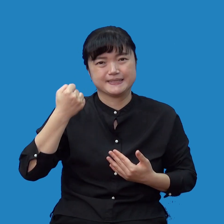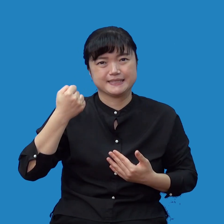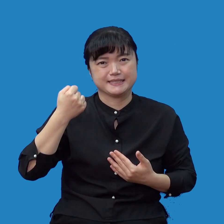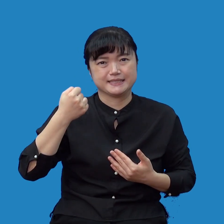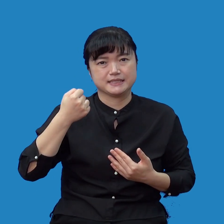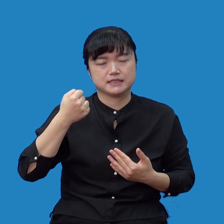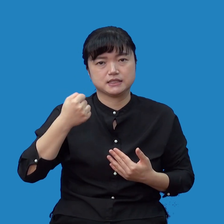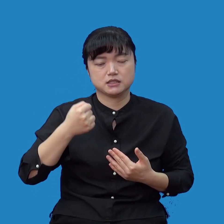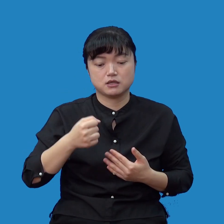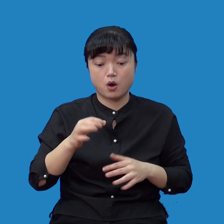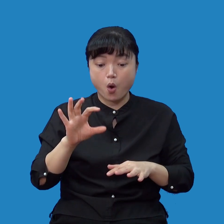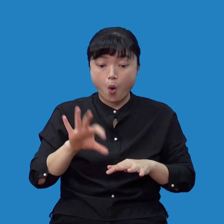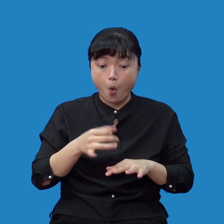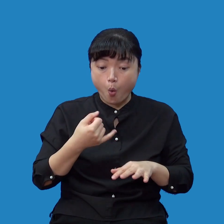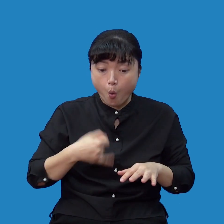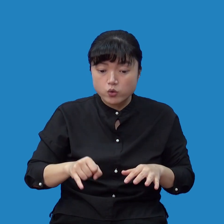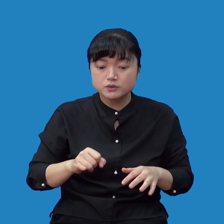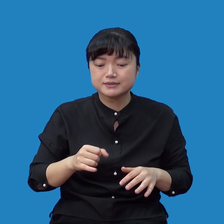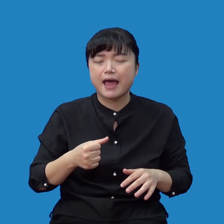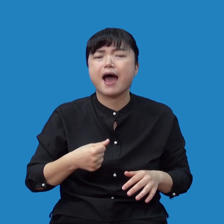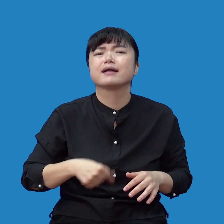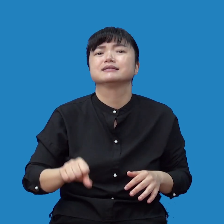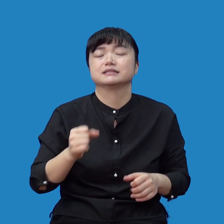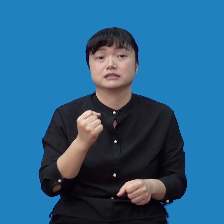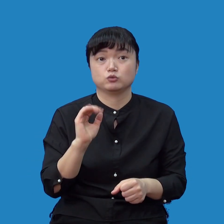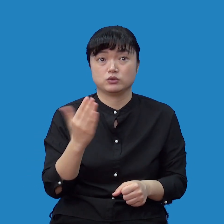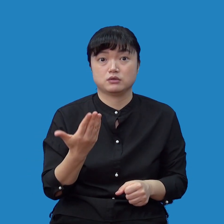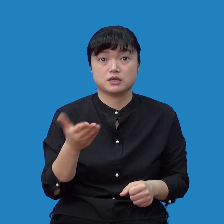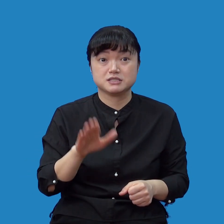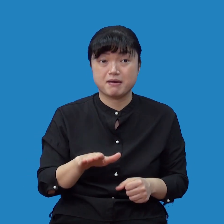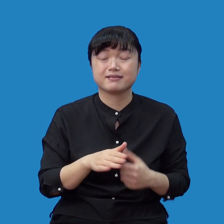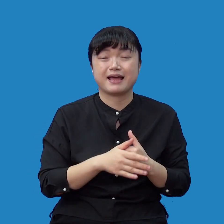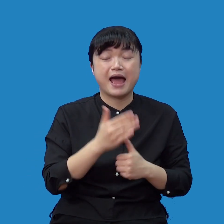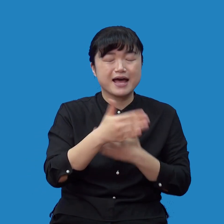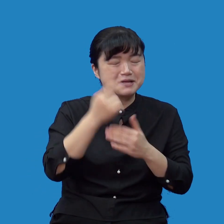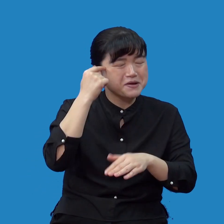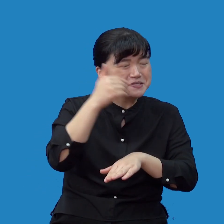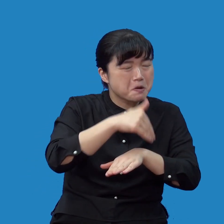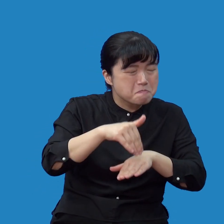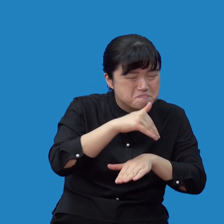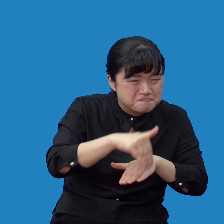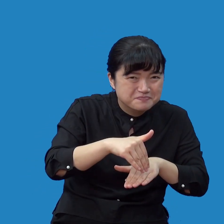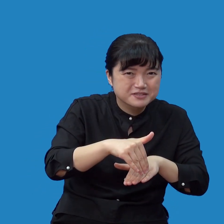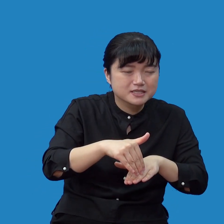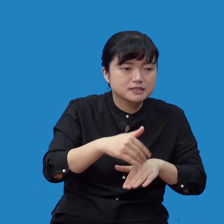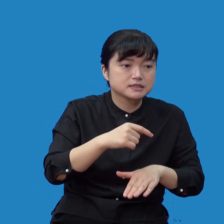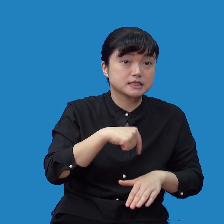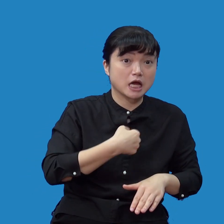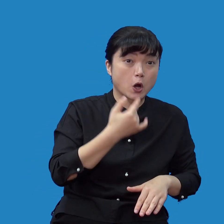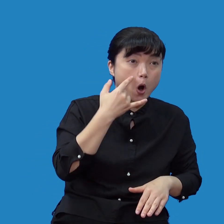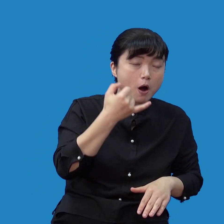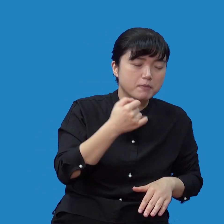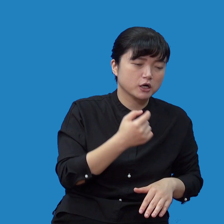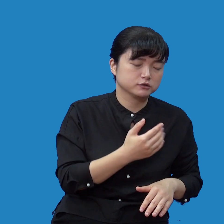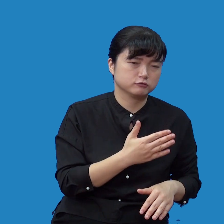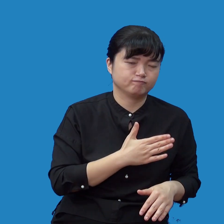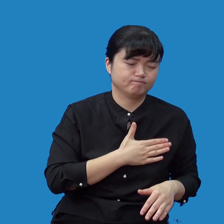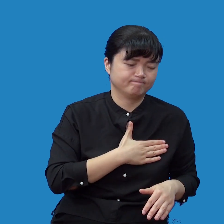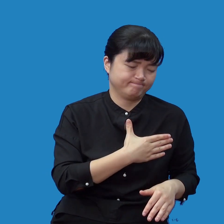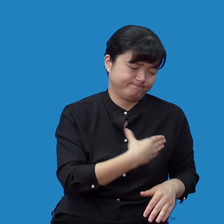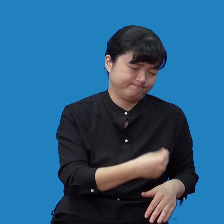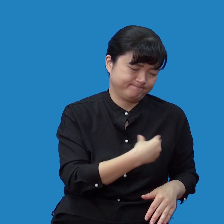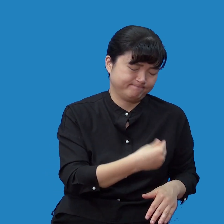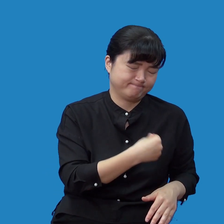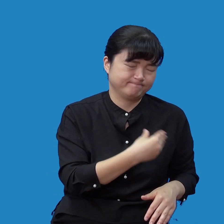공주의 아들이 됐지만 또 하나님의 그 섭리 속에서 결국 자기 어머니의 젖을 먹고 자랍니다.